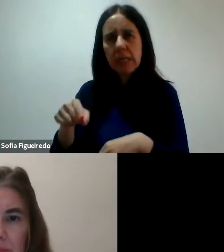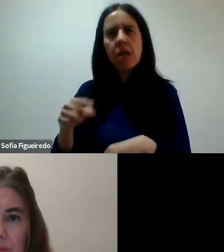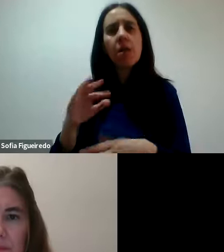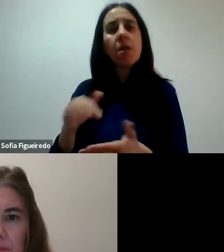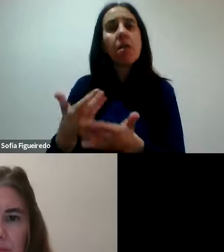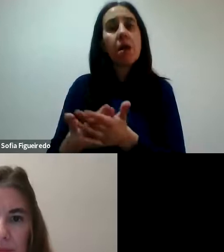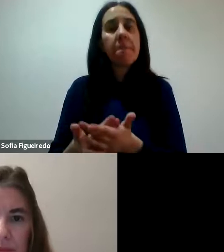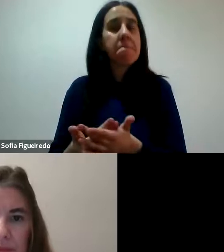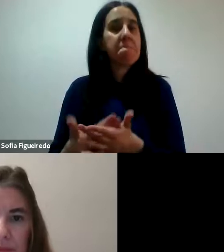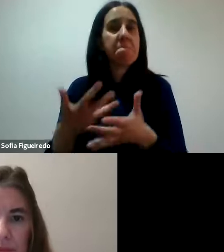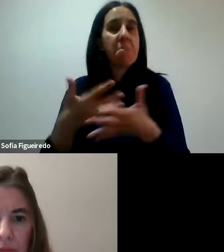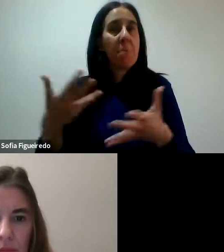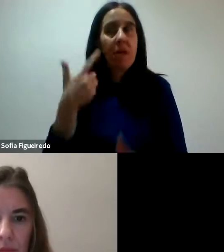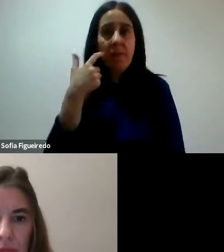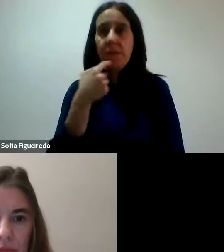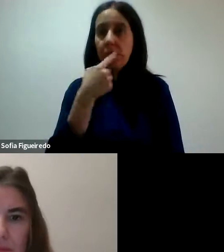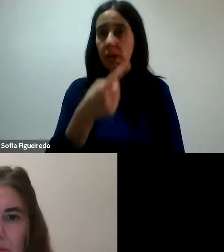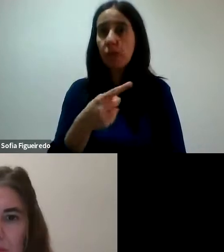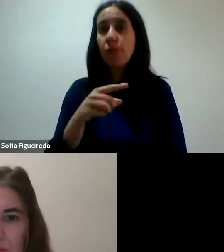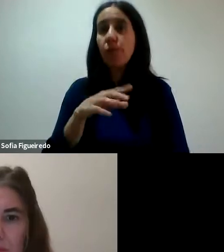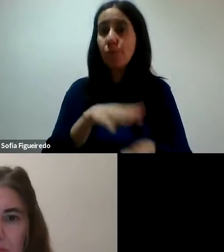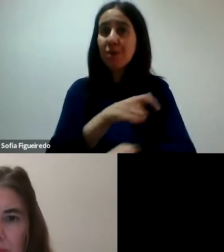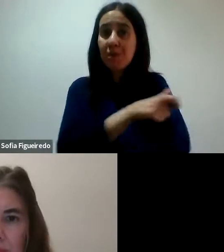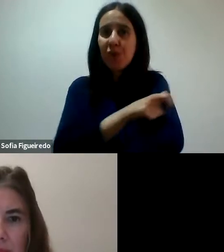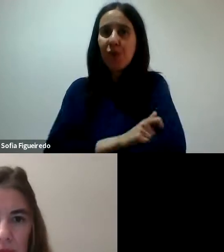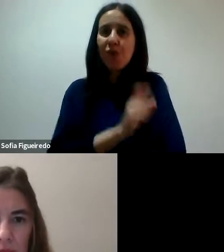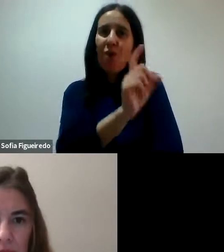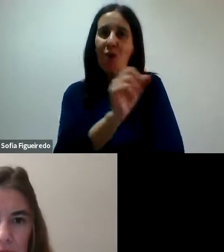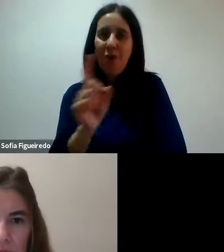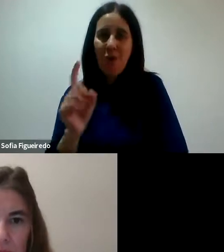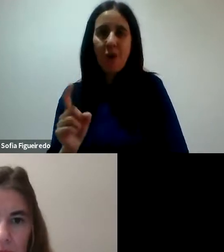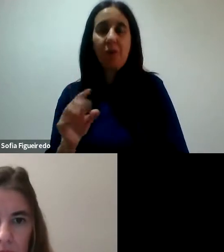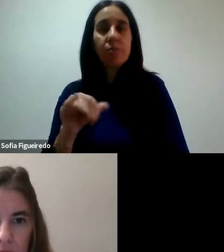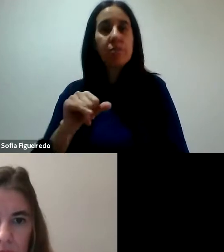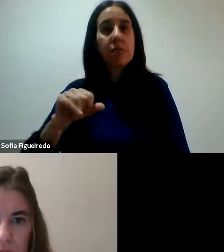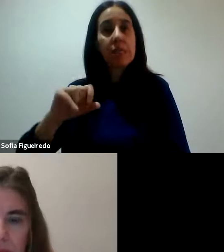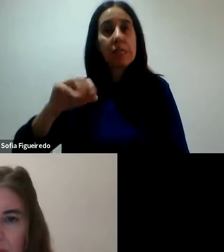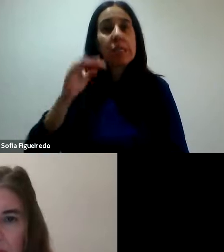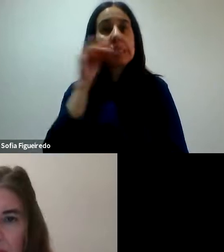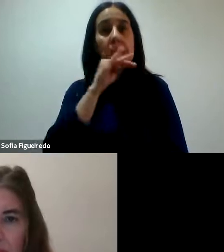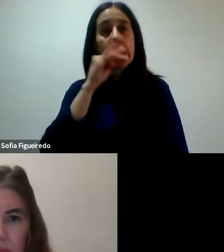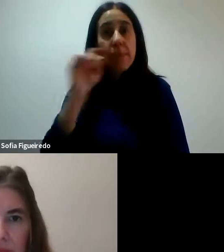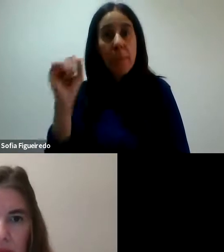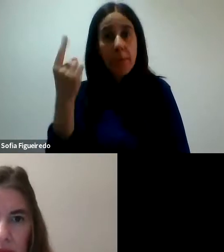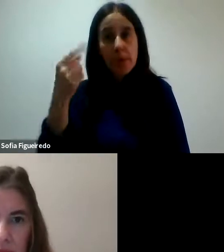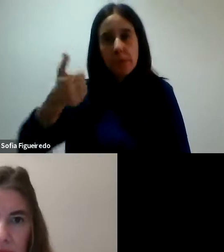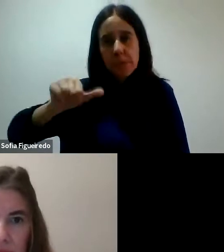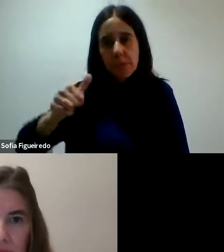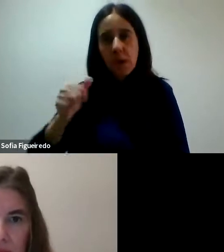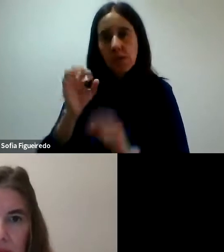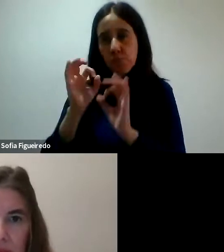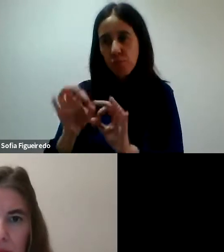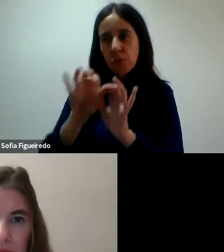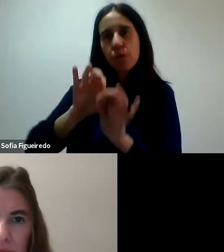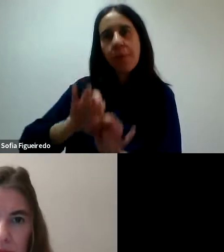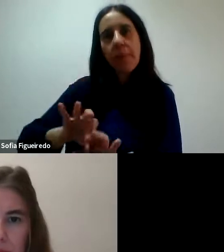grande parte dele, diria mesmo, foi graças aos embaixadores. Fez-se um piloto em Sintra e foi a partir desse processo de Sintra que se disseminou a mensagem